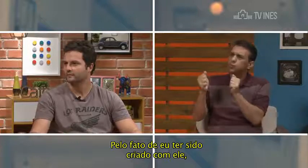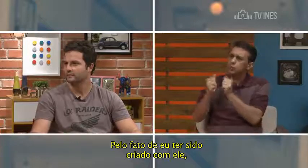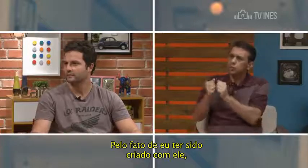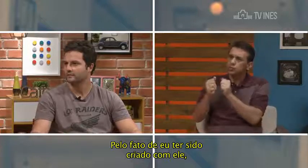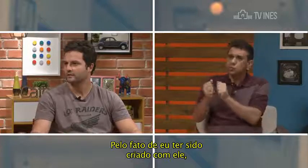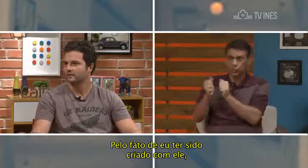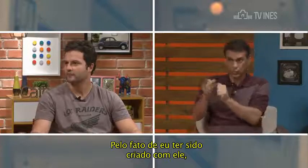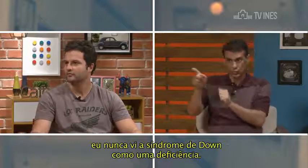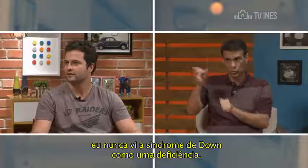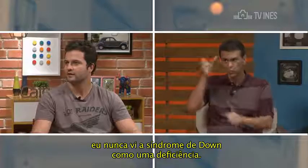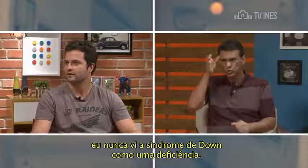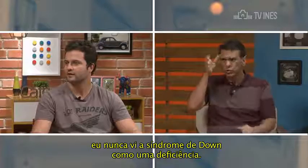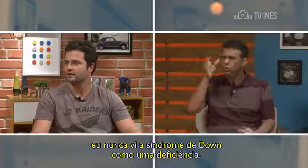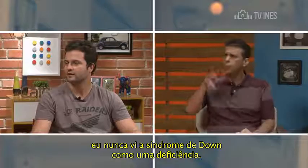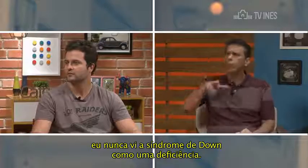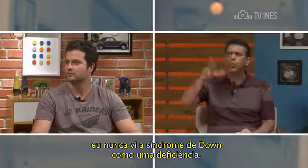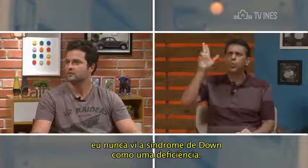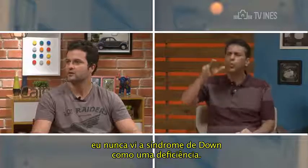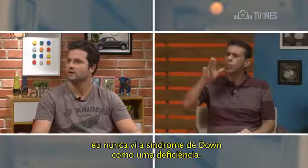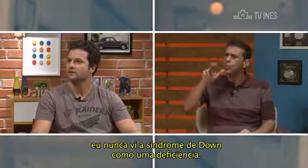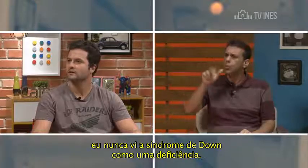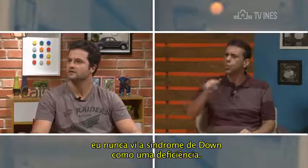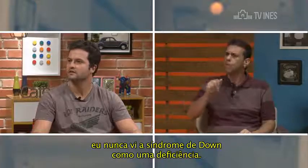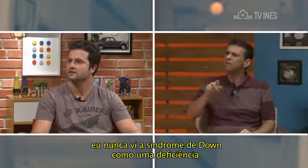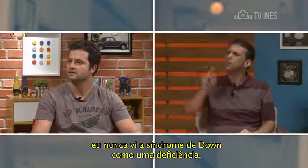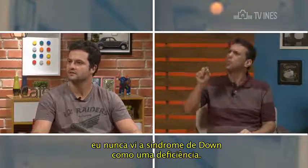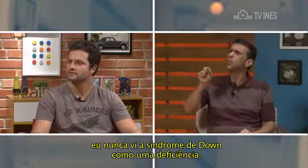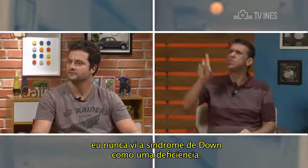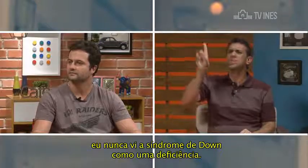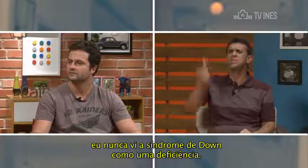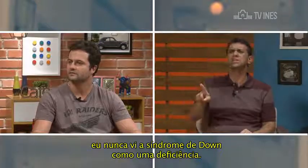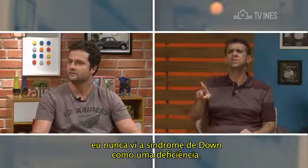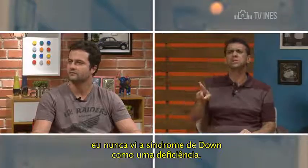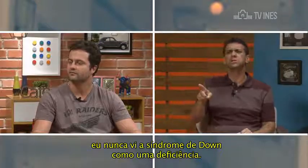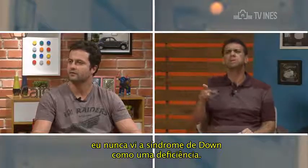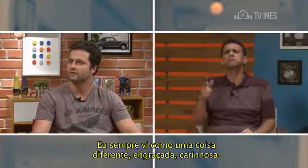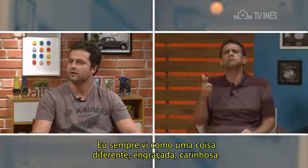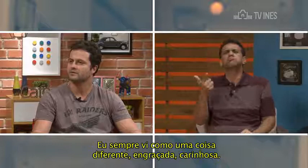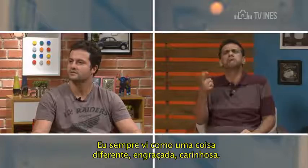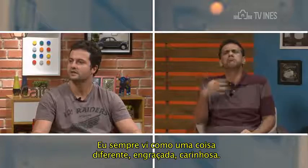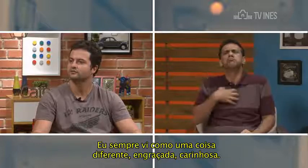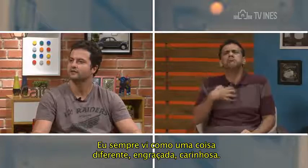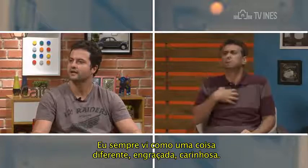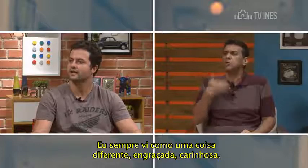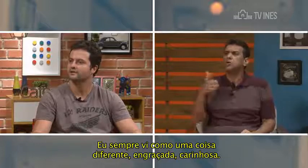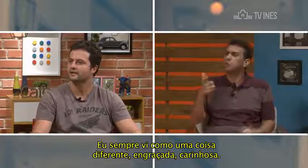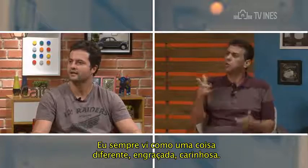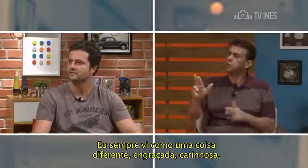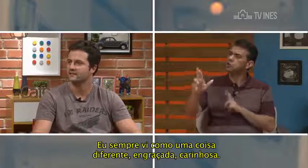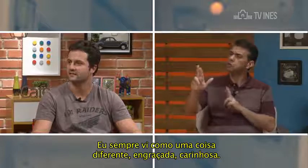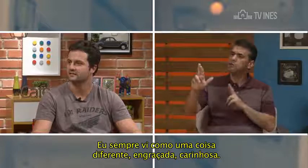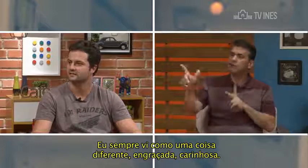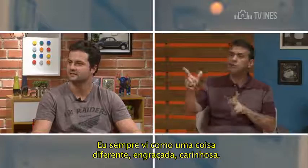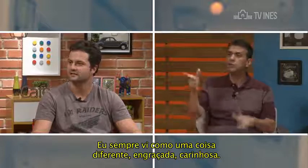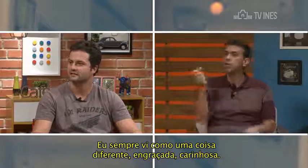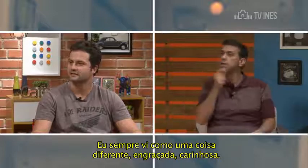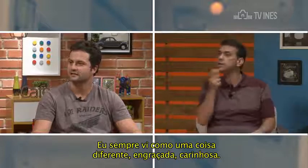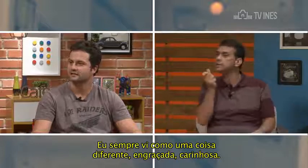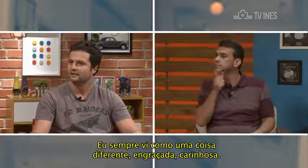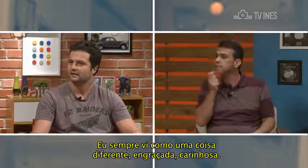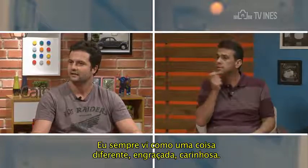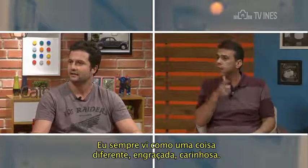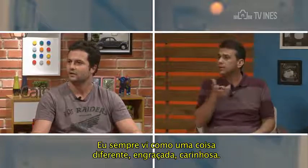com ele, eu nunca vi a síndrome de Down como uma deficiência. Eu sempre vi como uma coisa diferente, engraçada,